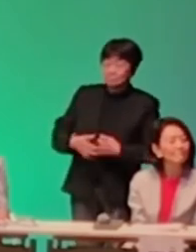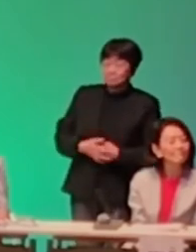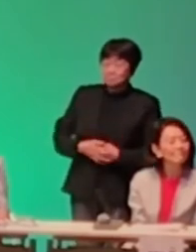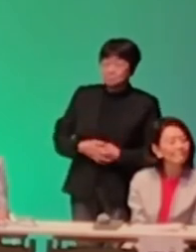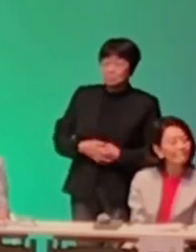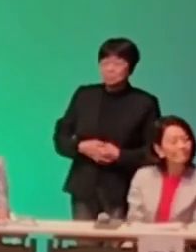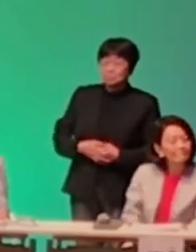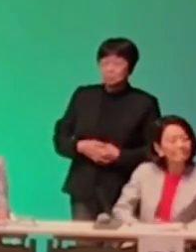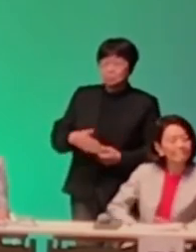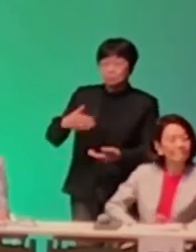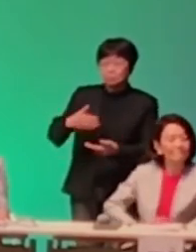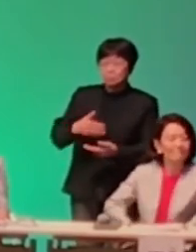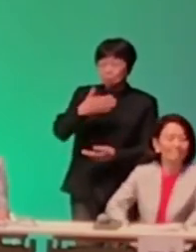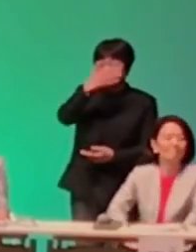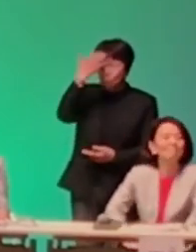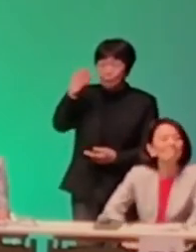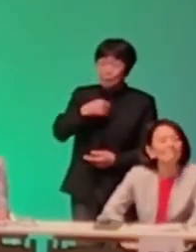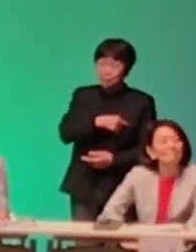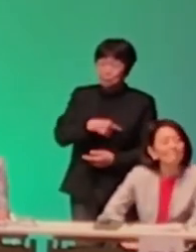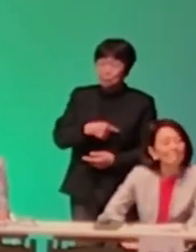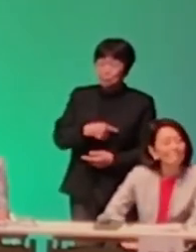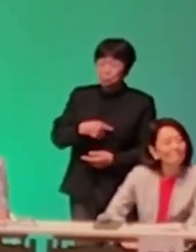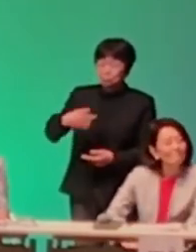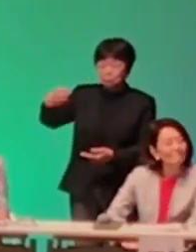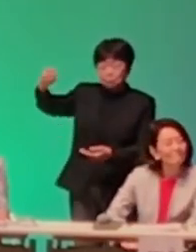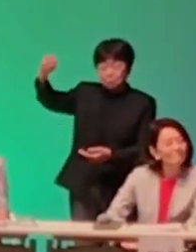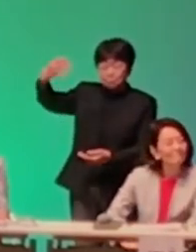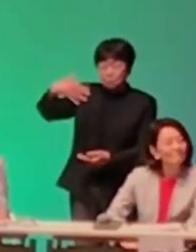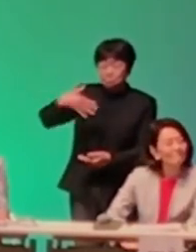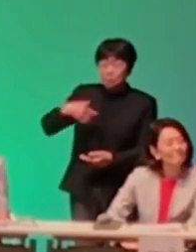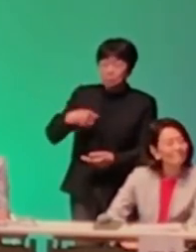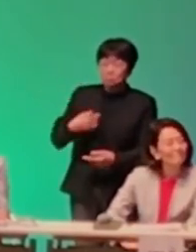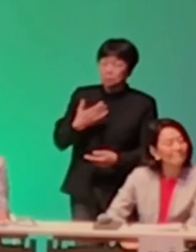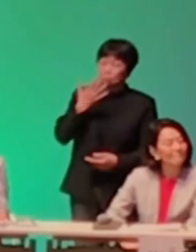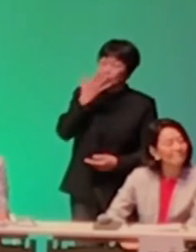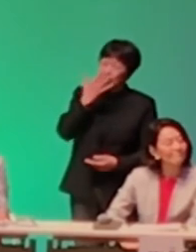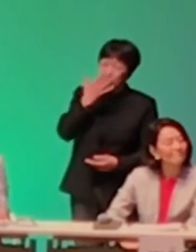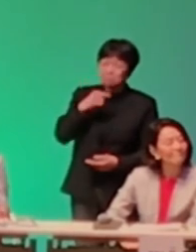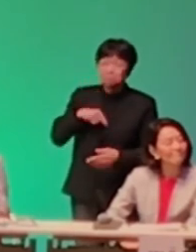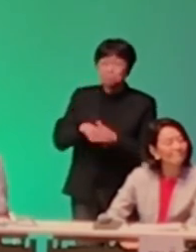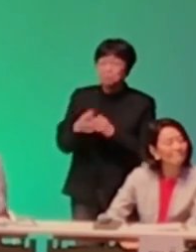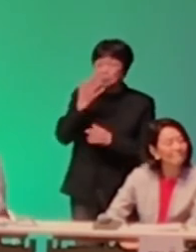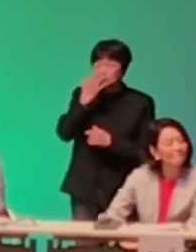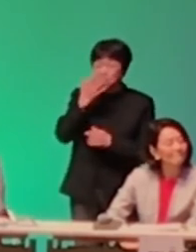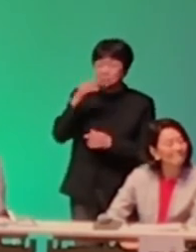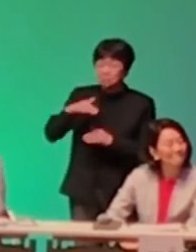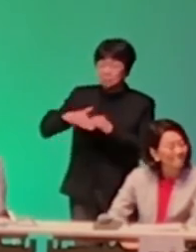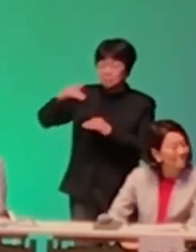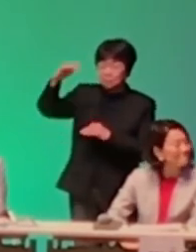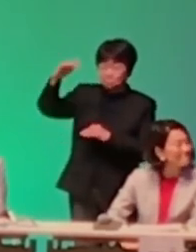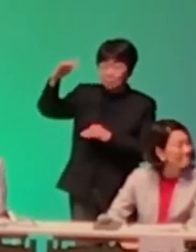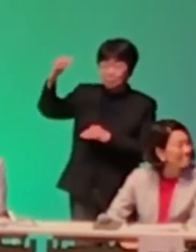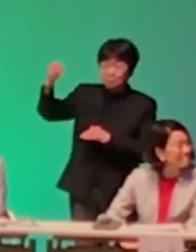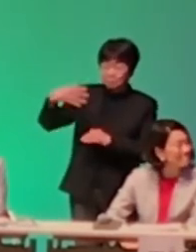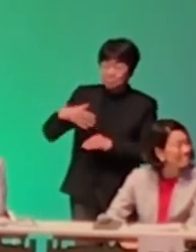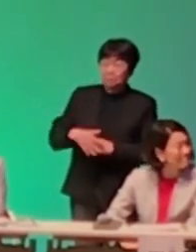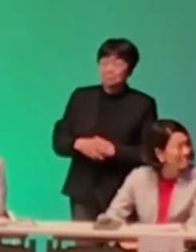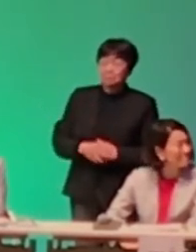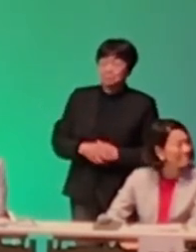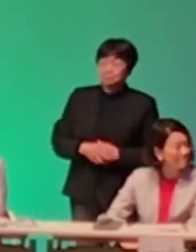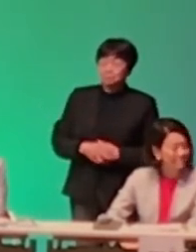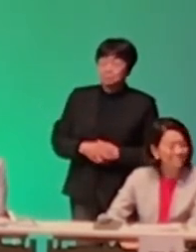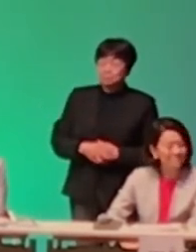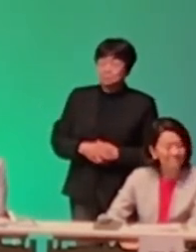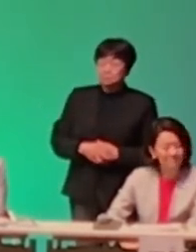はちょっと若くてその真意までよく分からなくって、その先輩も言葉数も少ない人なのであまり説明はしてくれなかったんですけれ